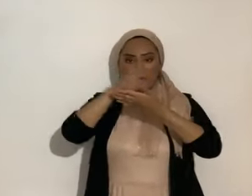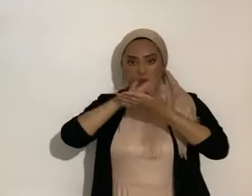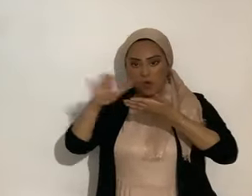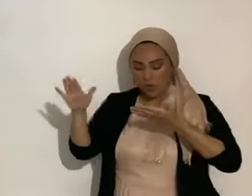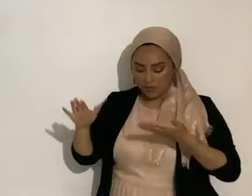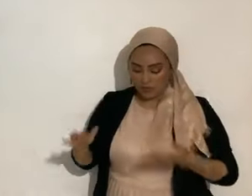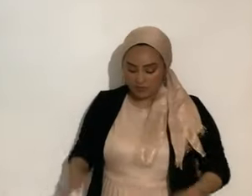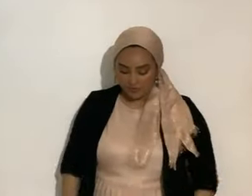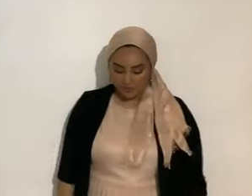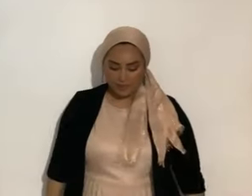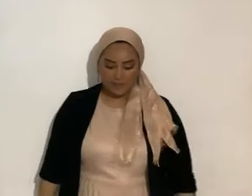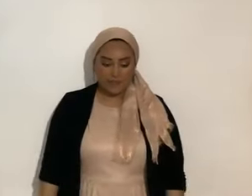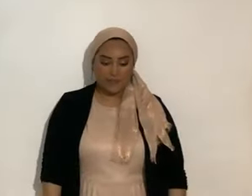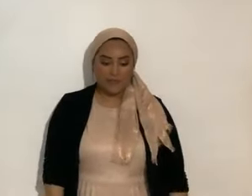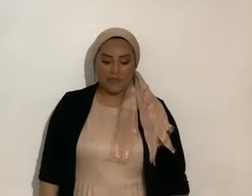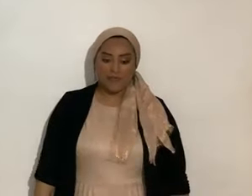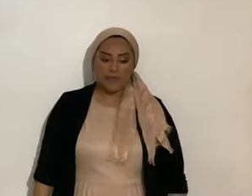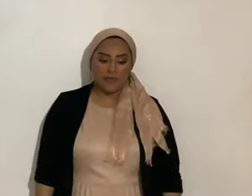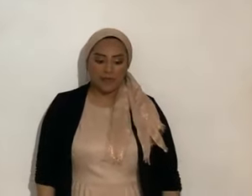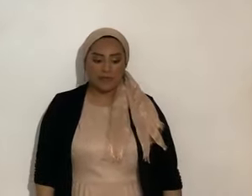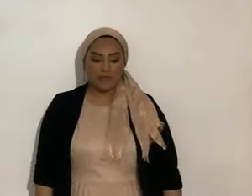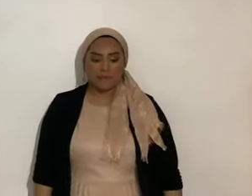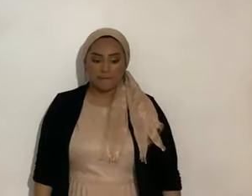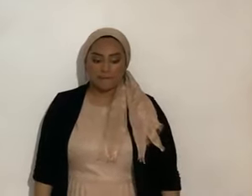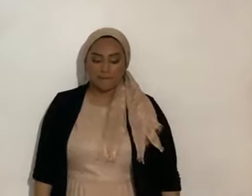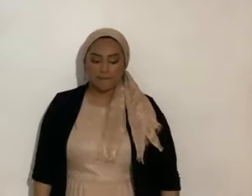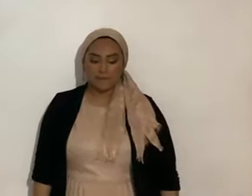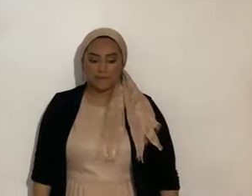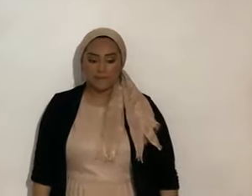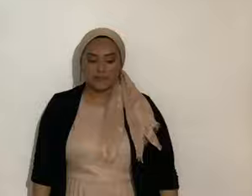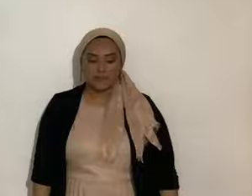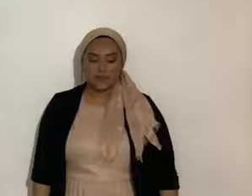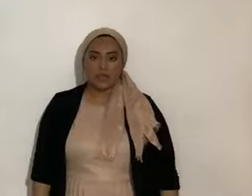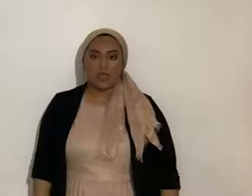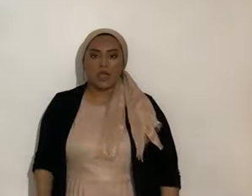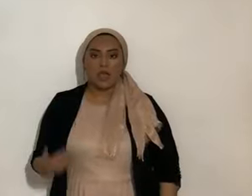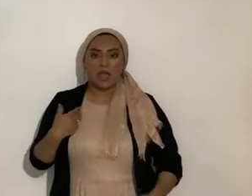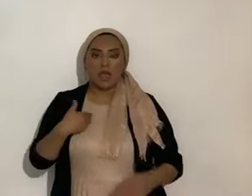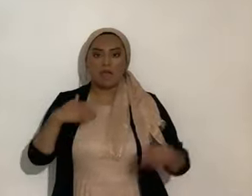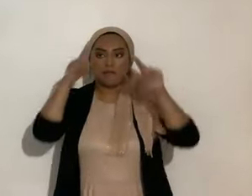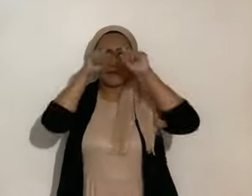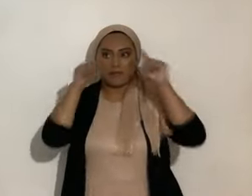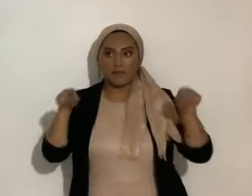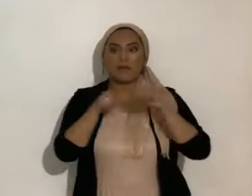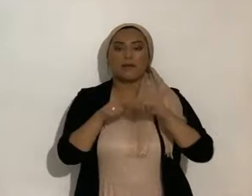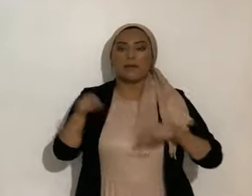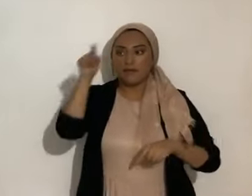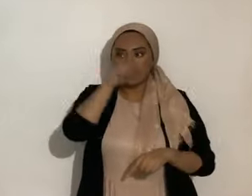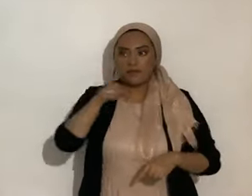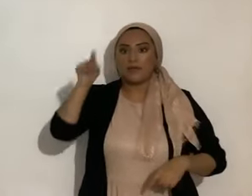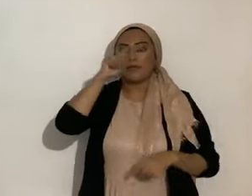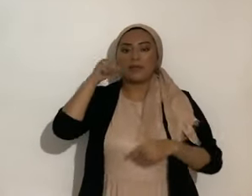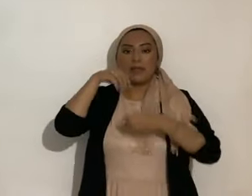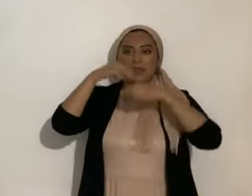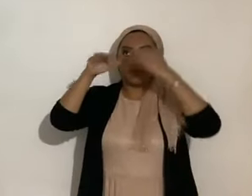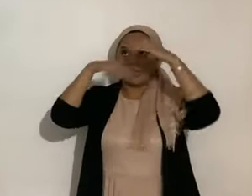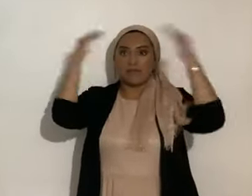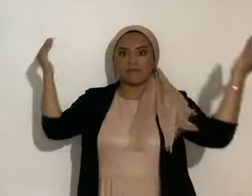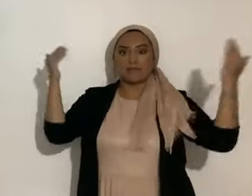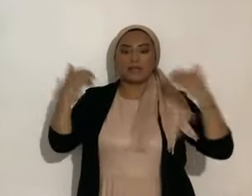veces santo, pero hay formas físicas, rectangulares, circulares, en los shamaim, en los